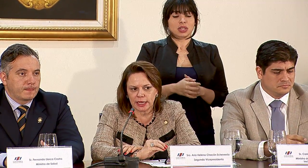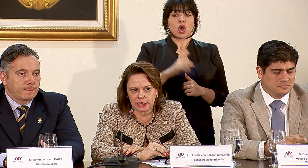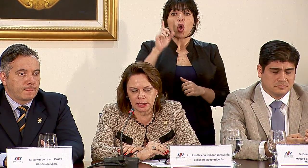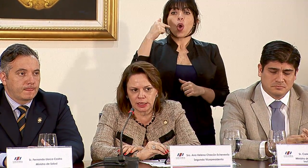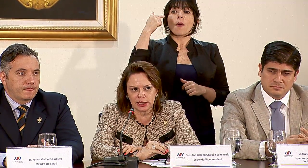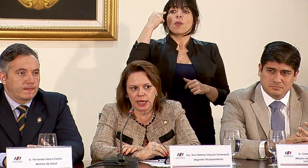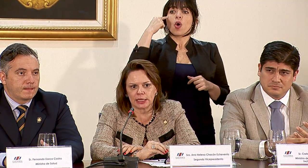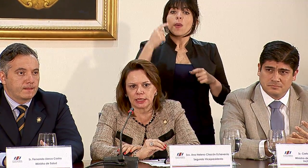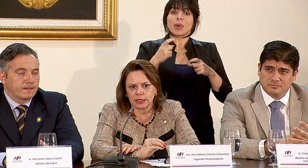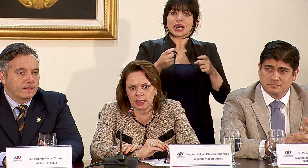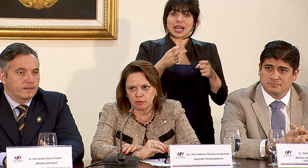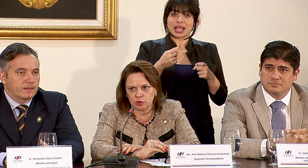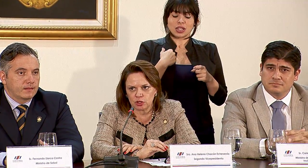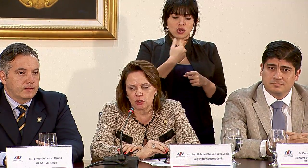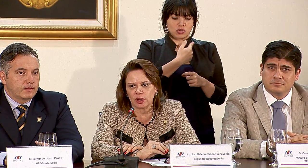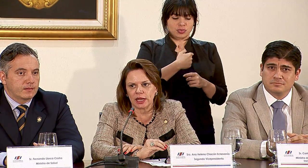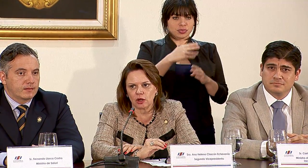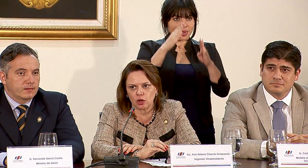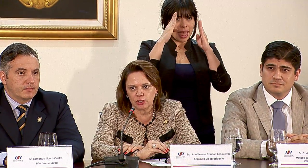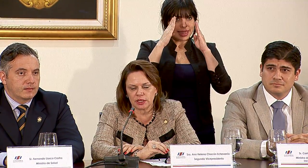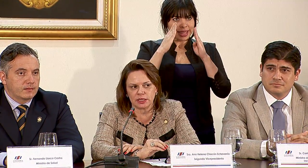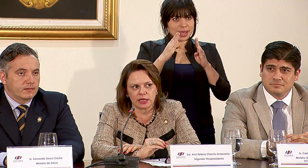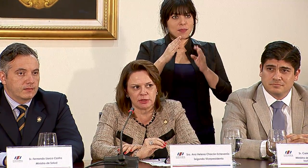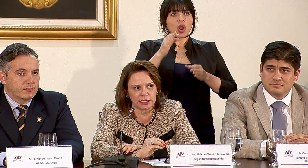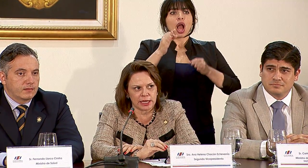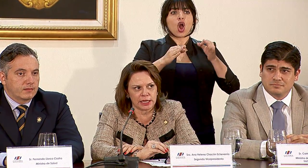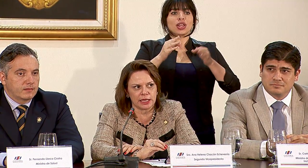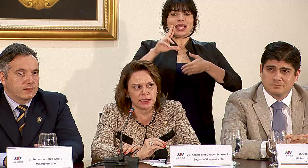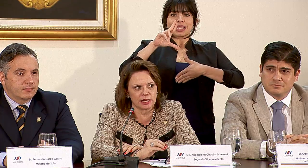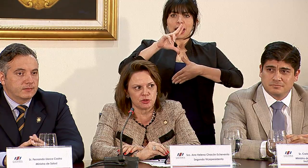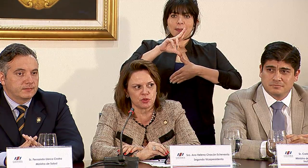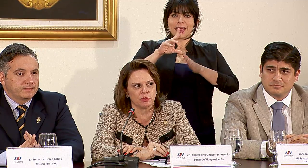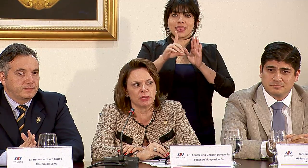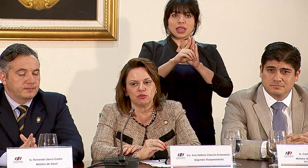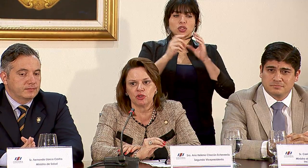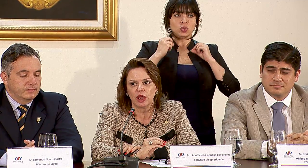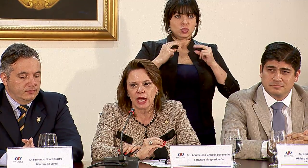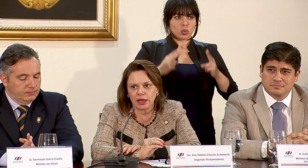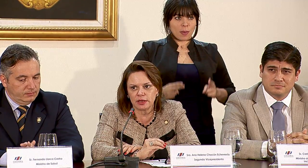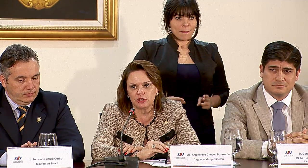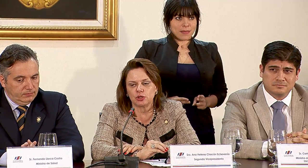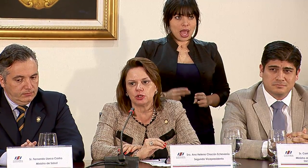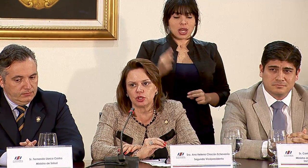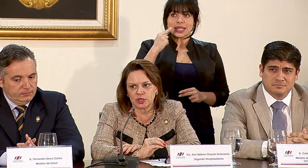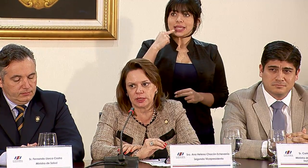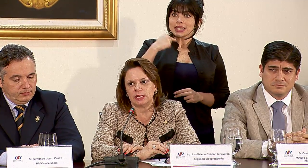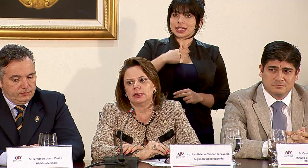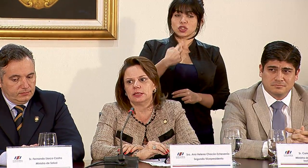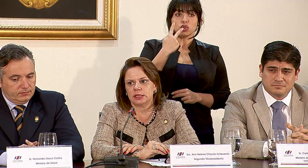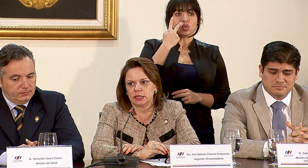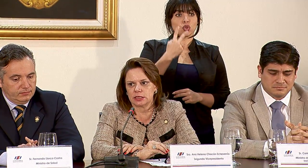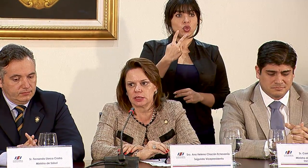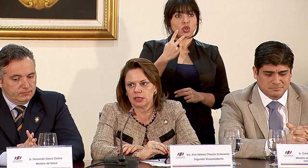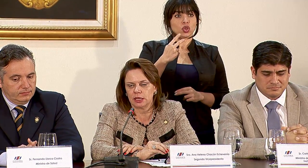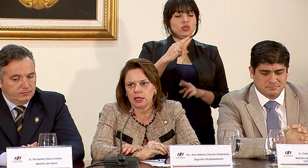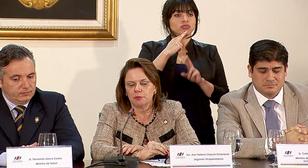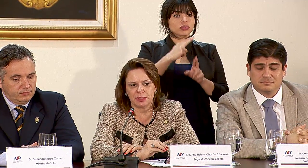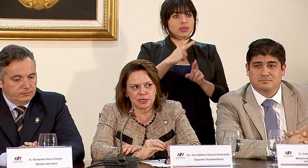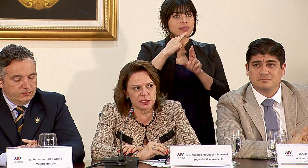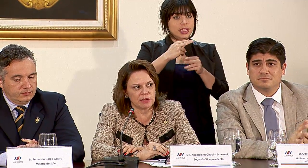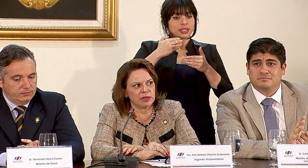gobernante atendemos lo que la corte interamericana de derechos humanos ha dicho en dos sentencias